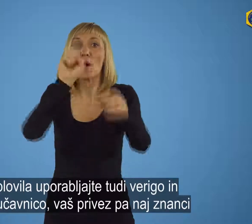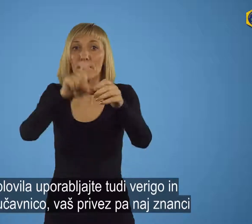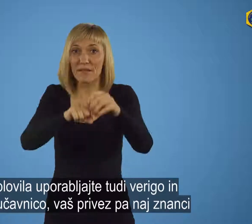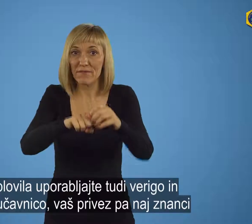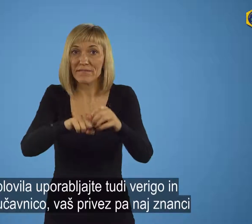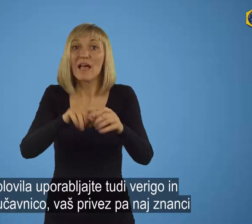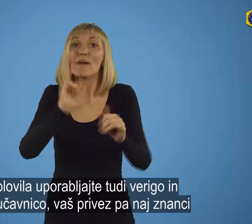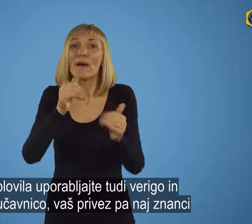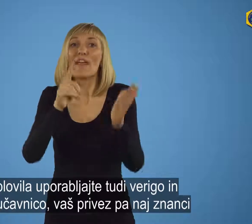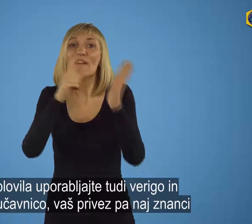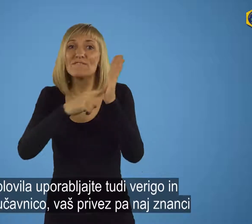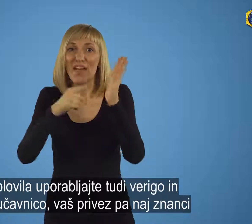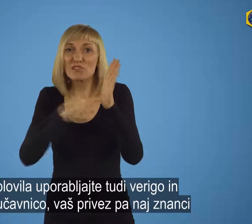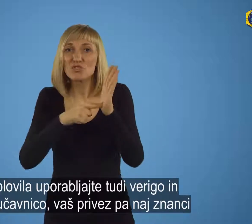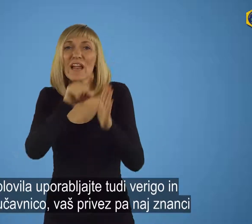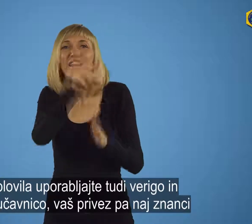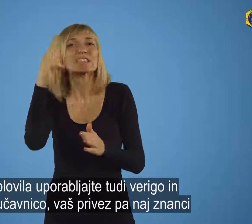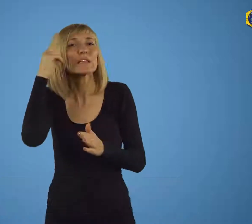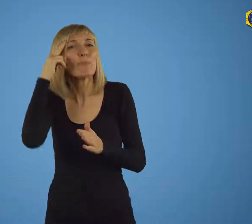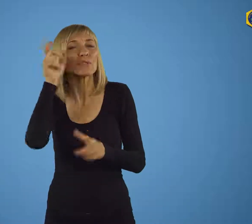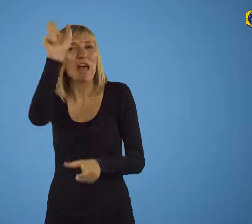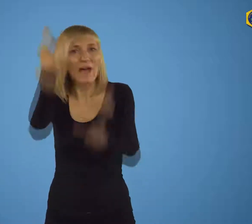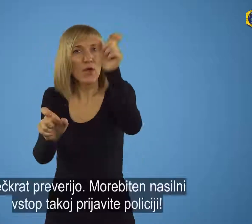znanci večkrat preverijo.